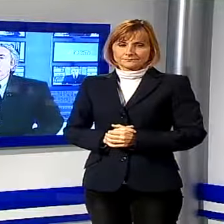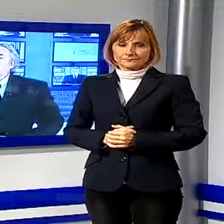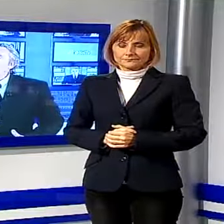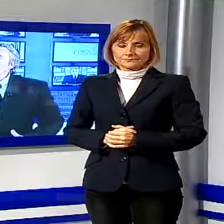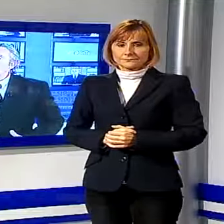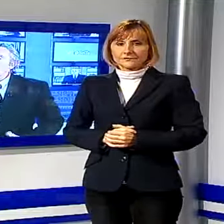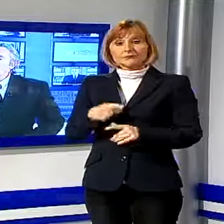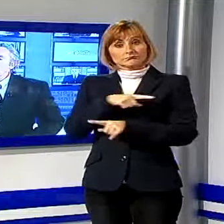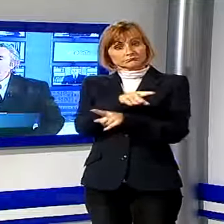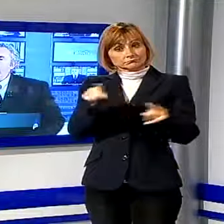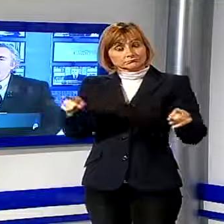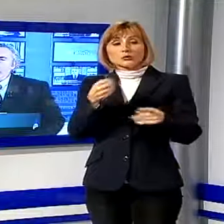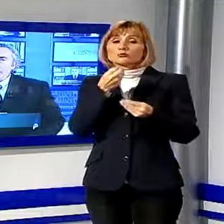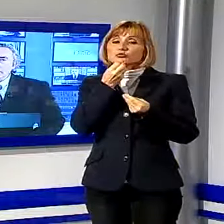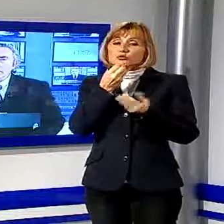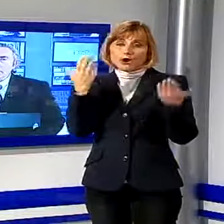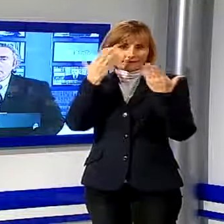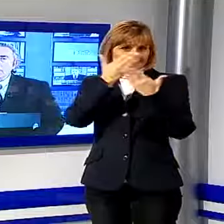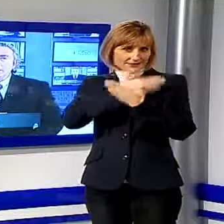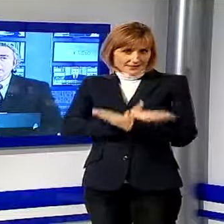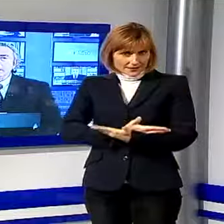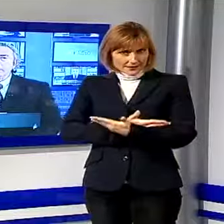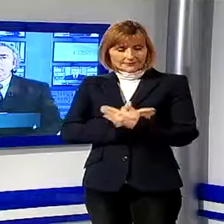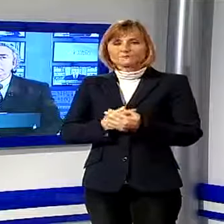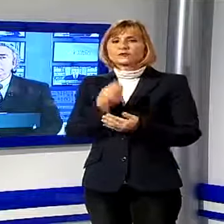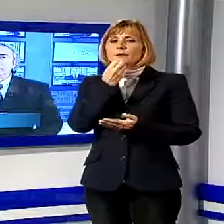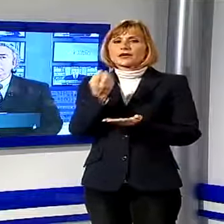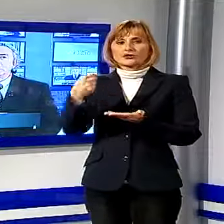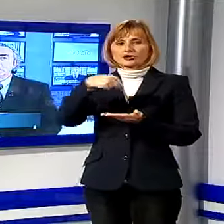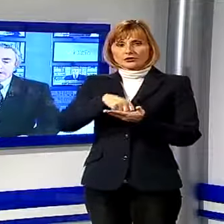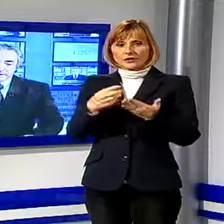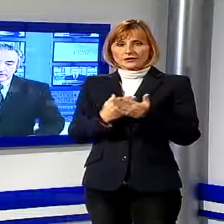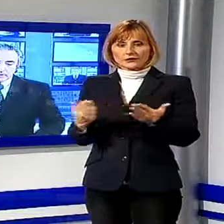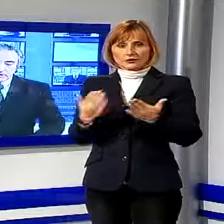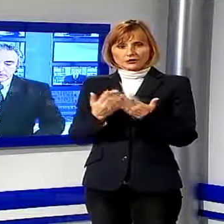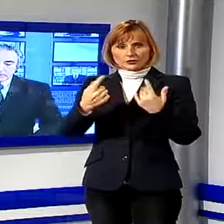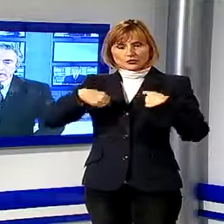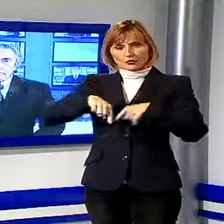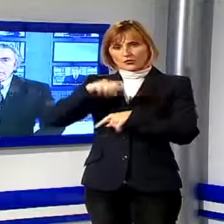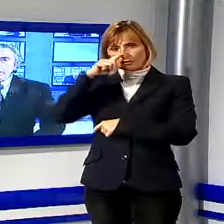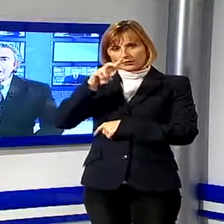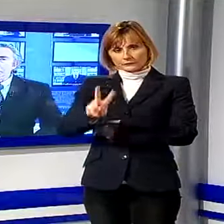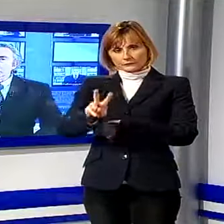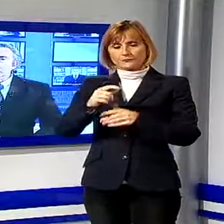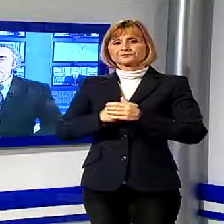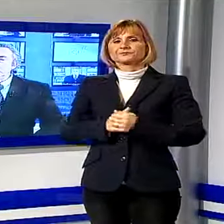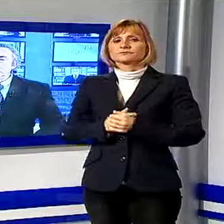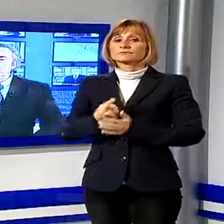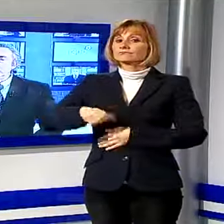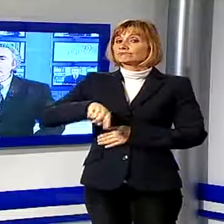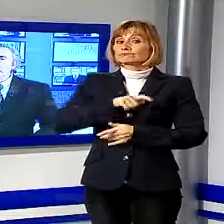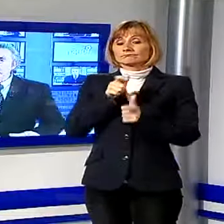A tutti voi la più cordiale buonasera, ben ritrovati per questa edizione del TG Noi che apriamo parlando di Pius.